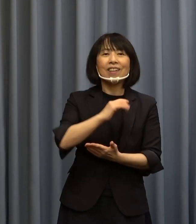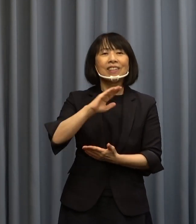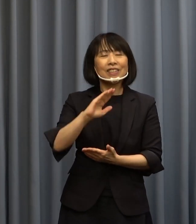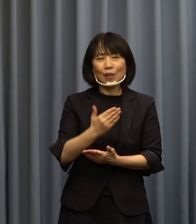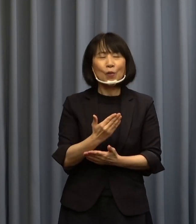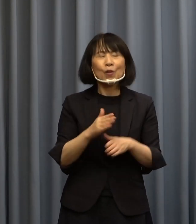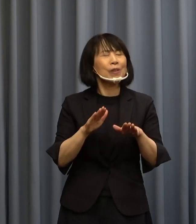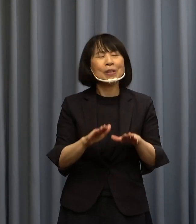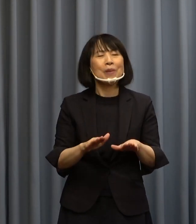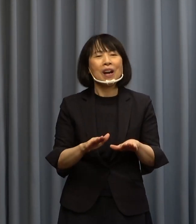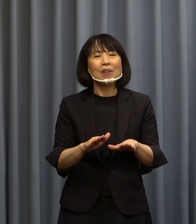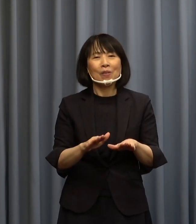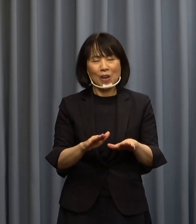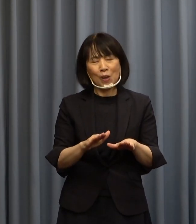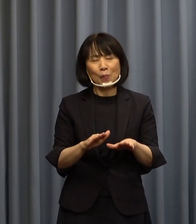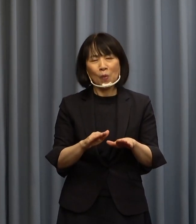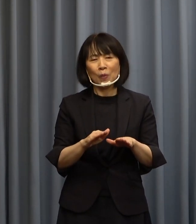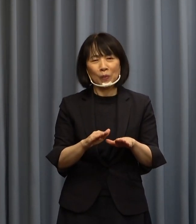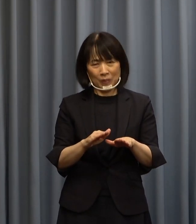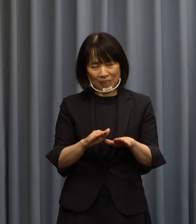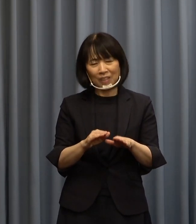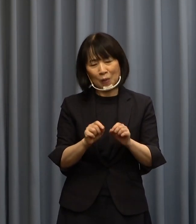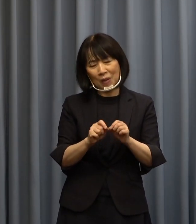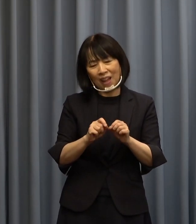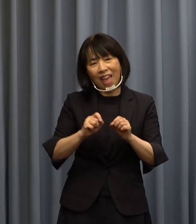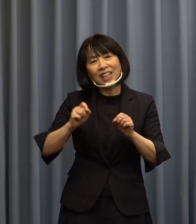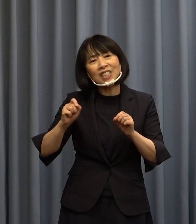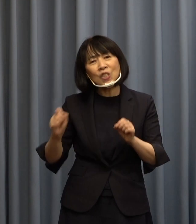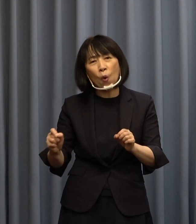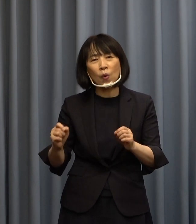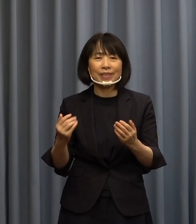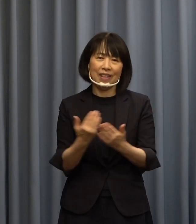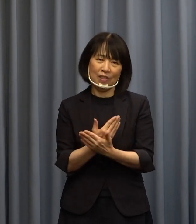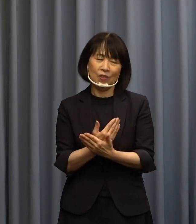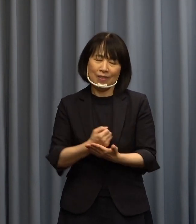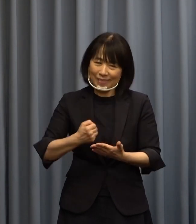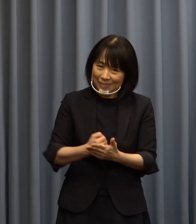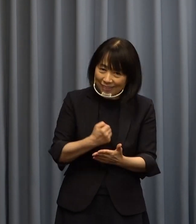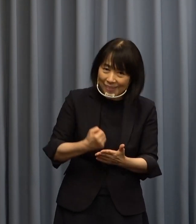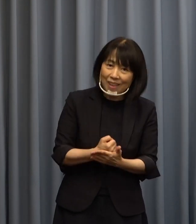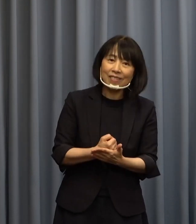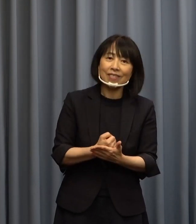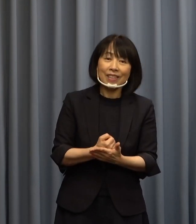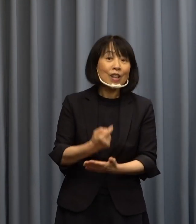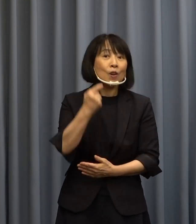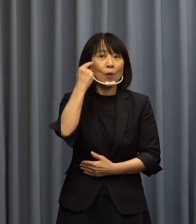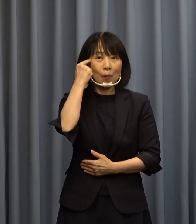状況に至らざるを得なかったのは極めて私としては